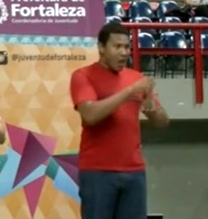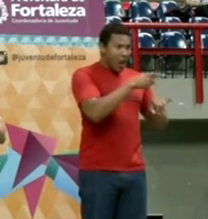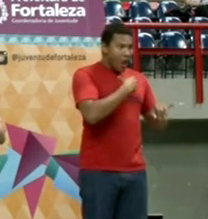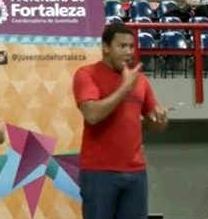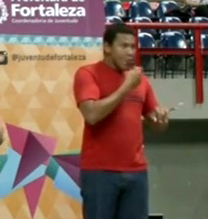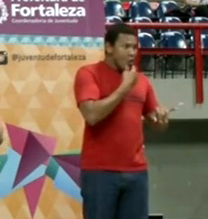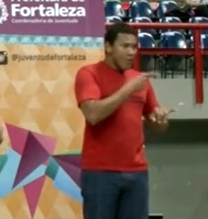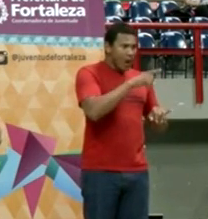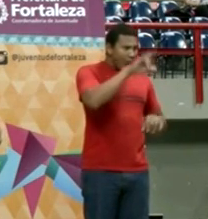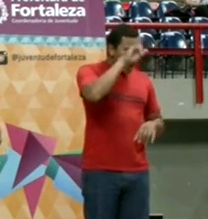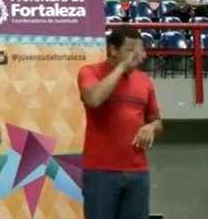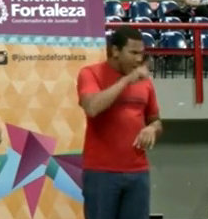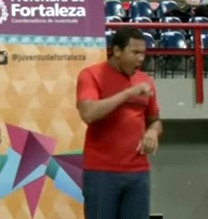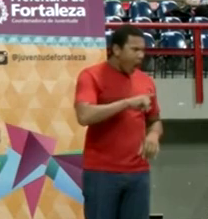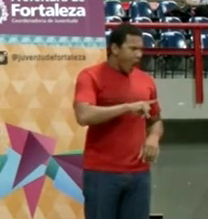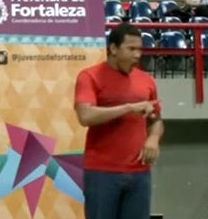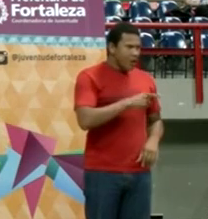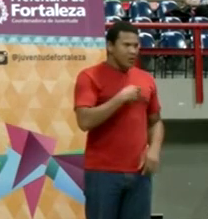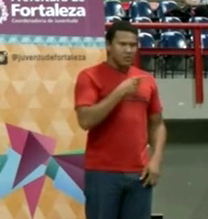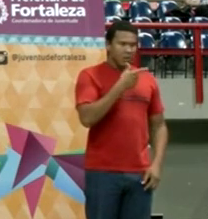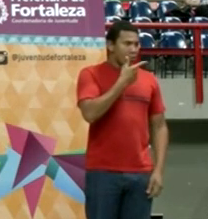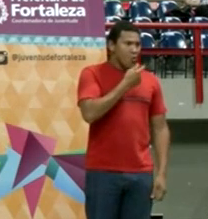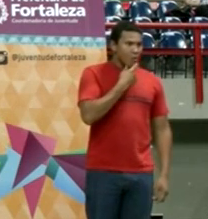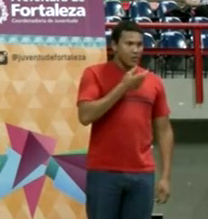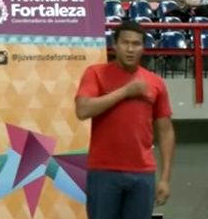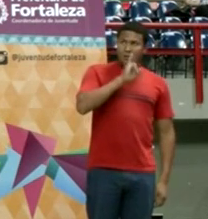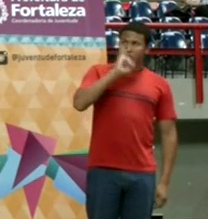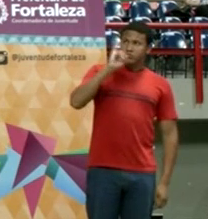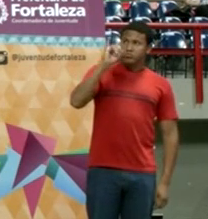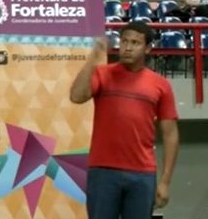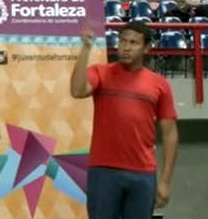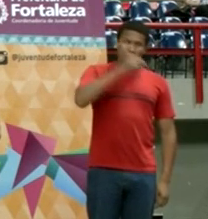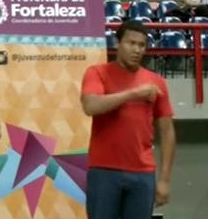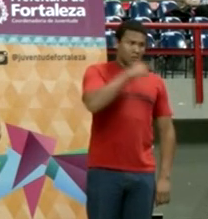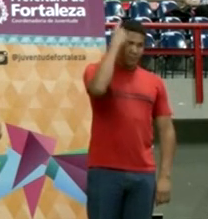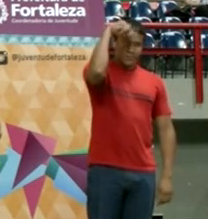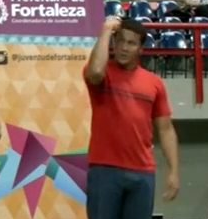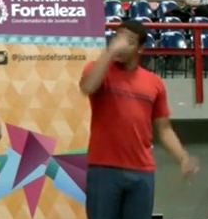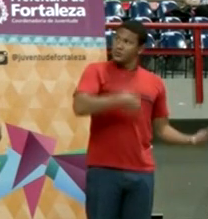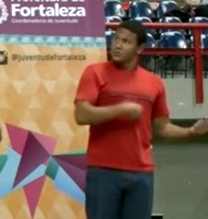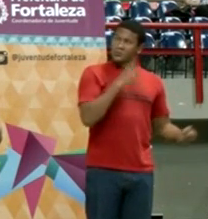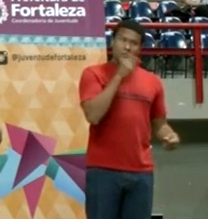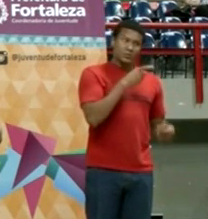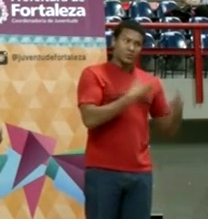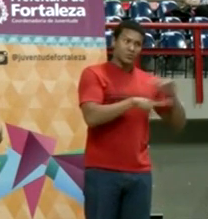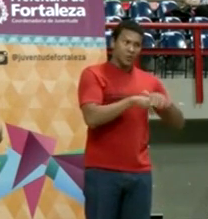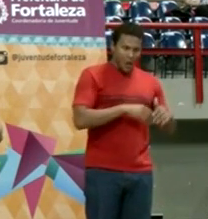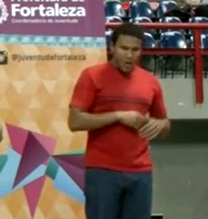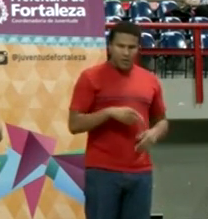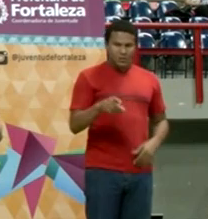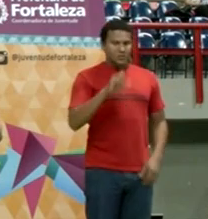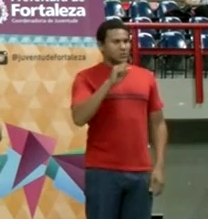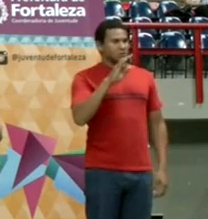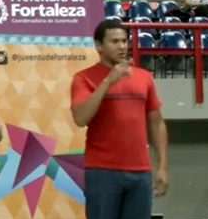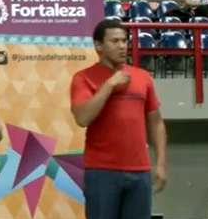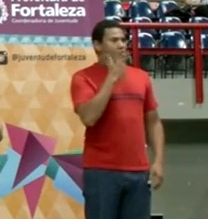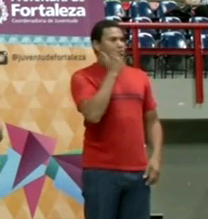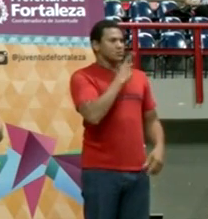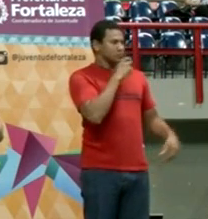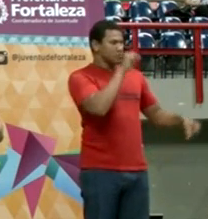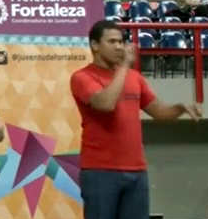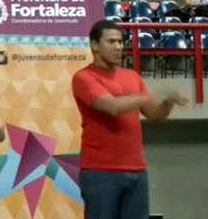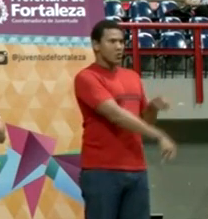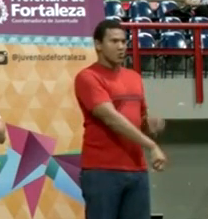com ela, o marido dela acabou entregando para o Stalin que ele estava no México. O Stalin matou o Trotsky e na